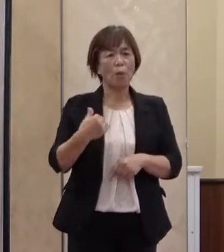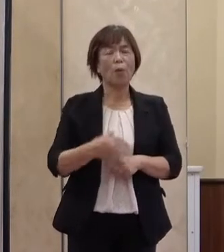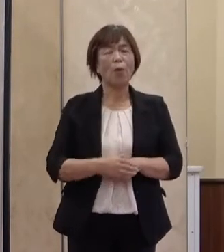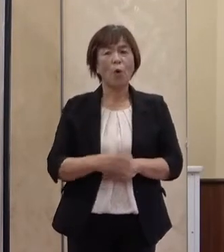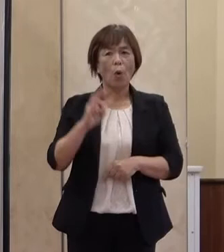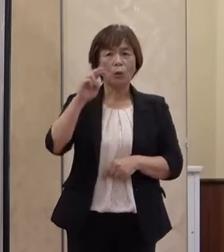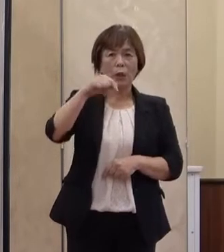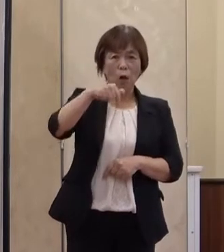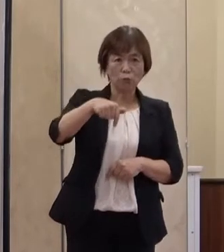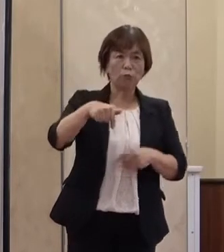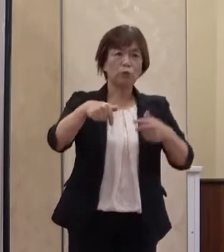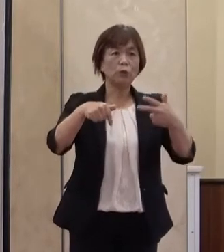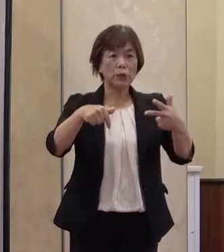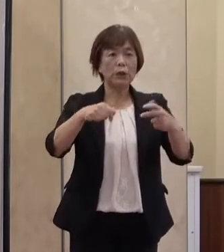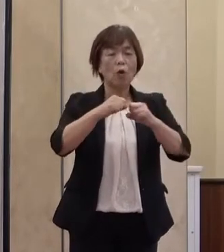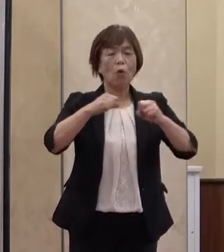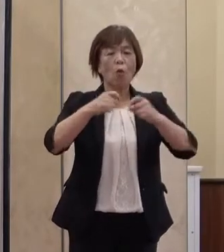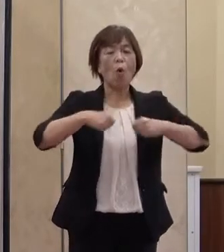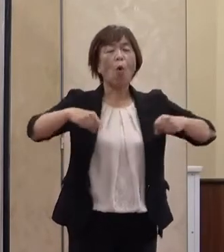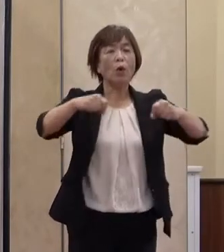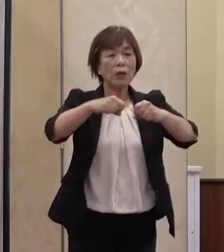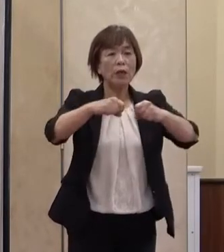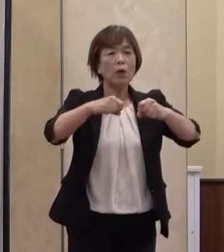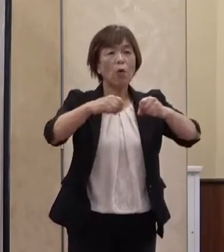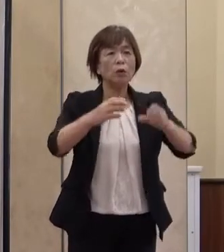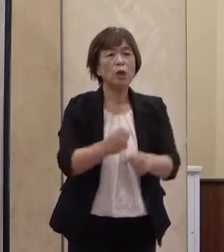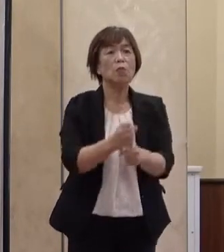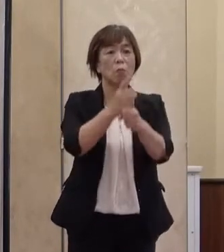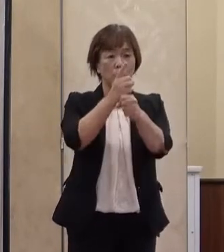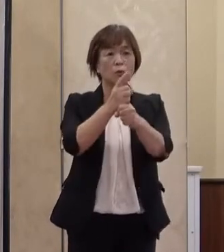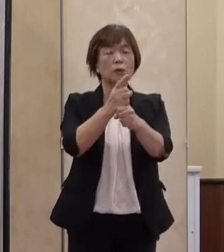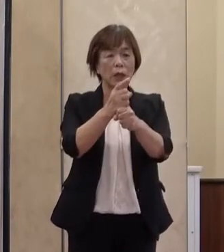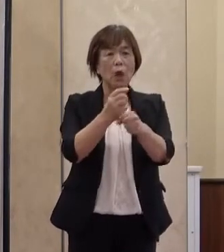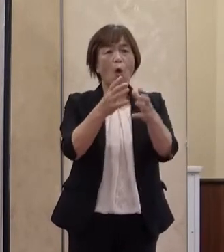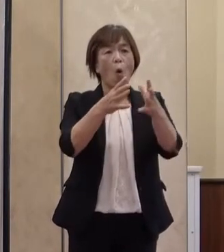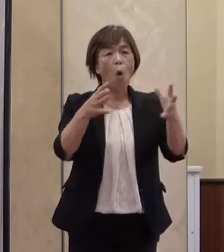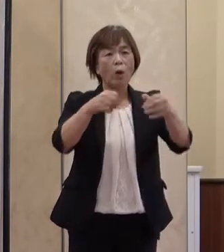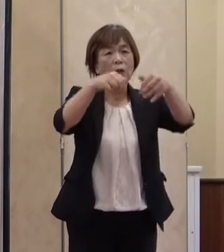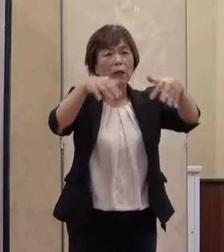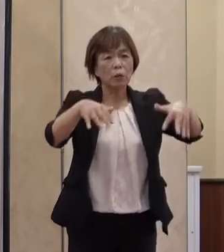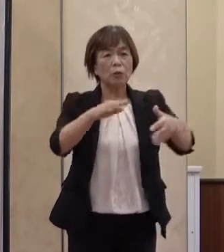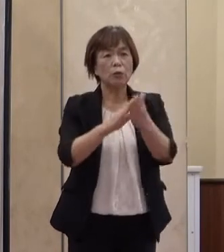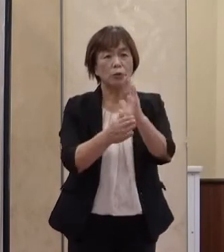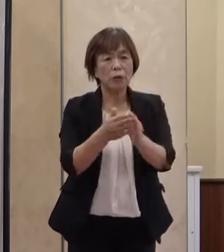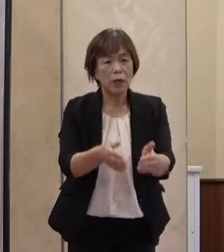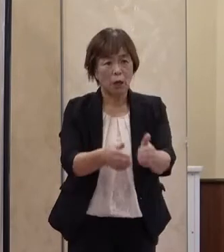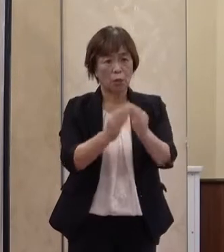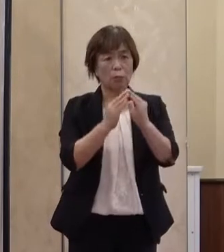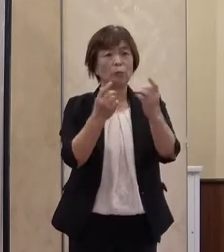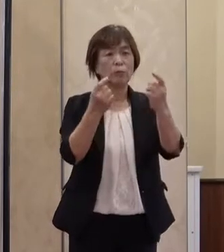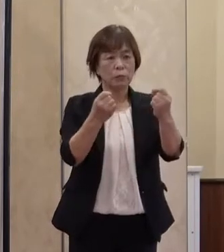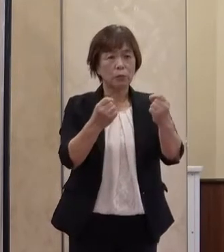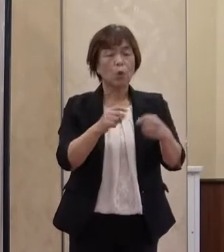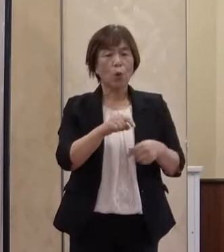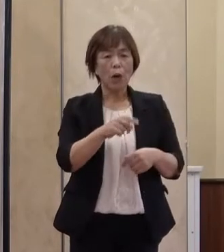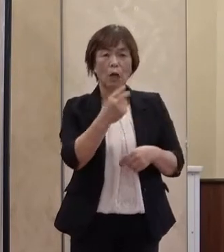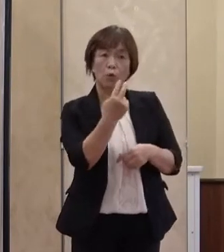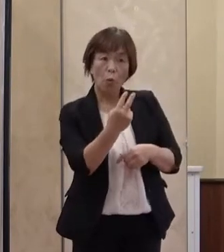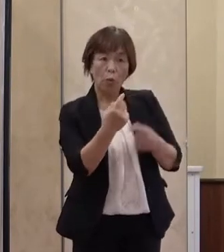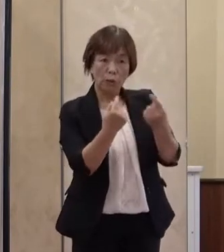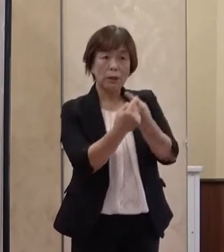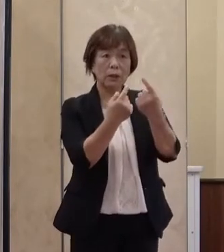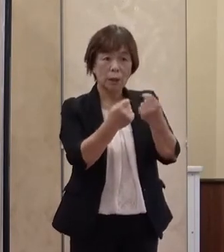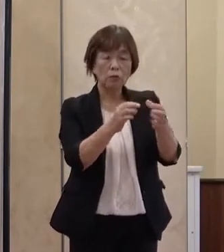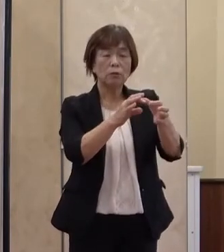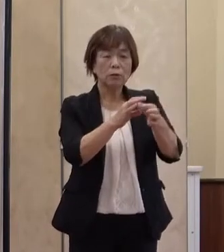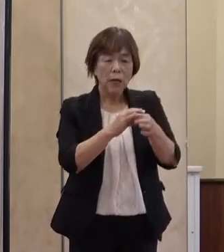大阪府と大阪市の公共行政が一つになるわけですから、大きな組織再編です。で、これは都とみなされるわけですから、名称